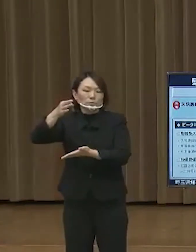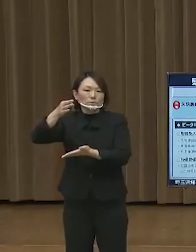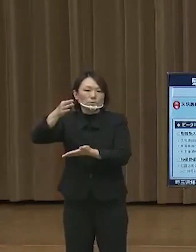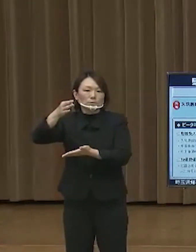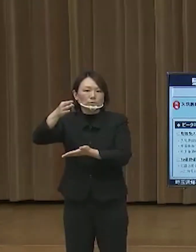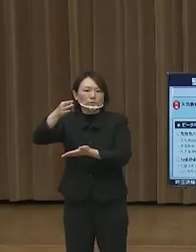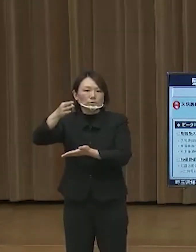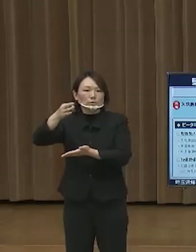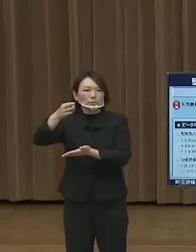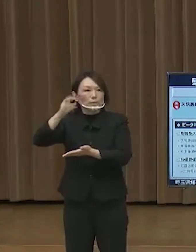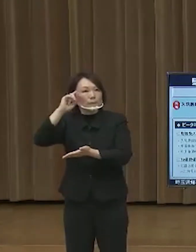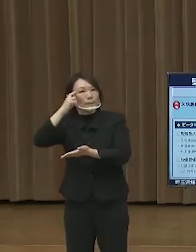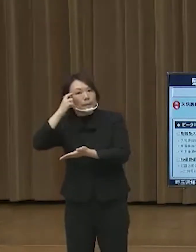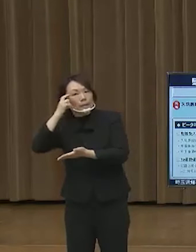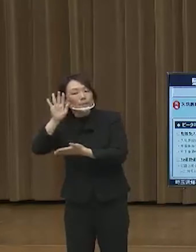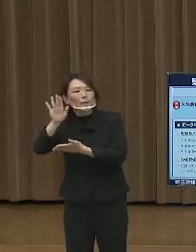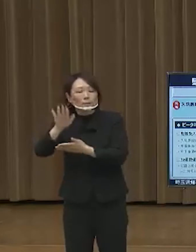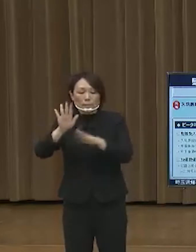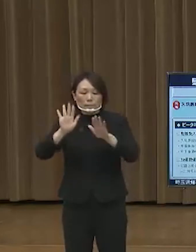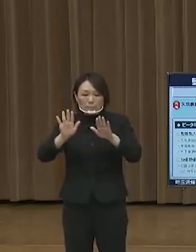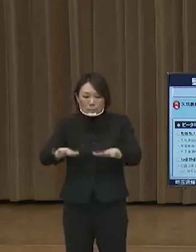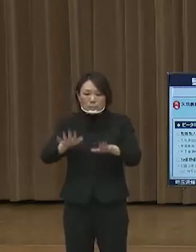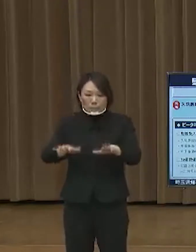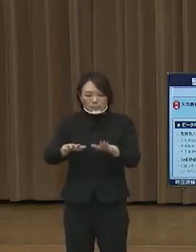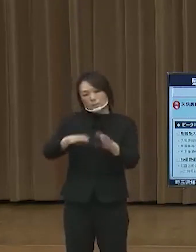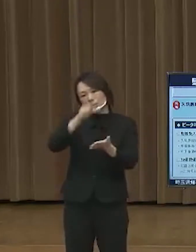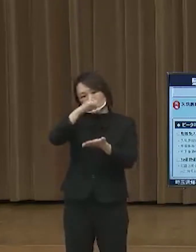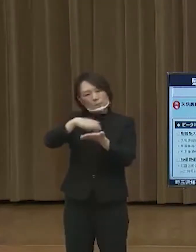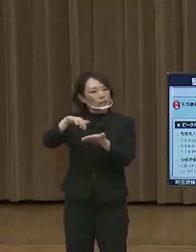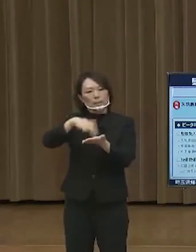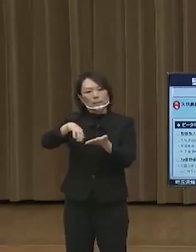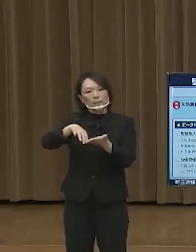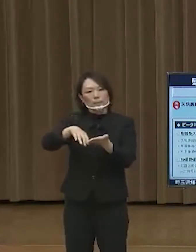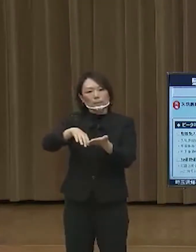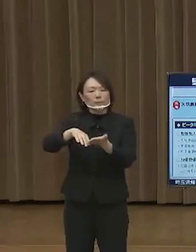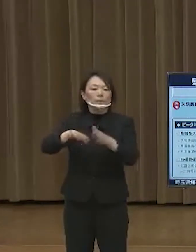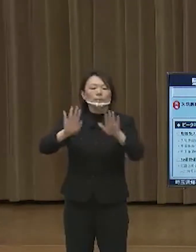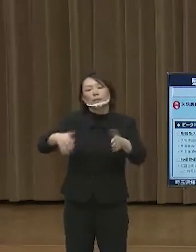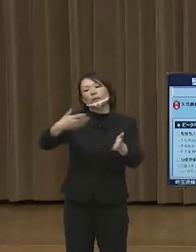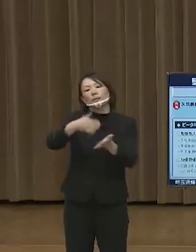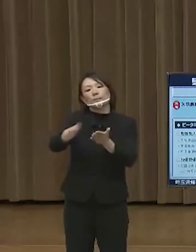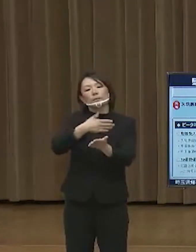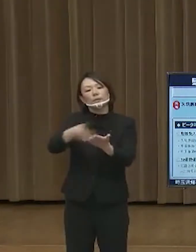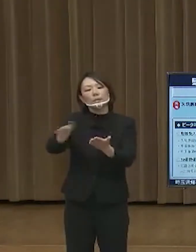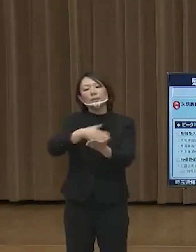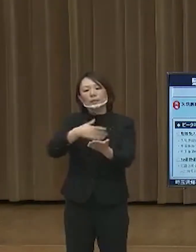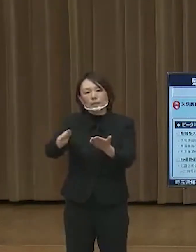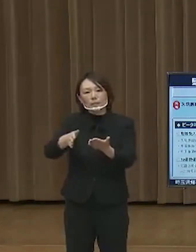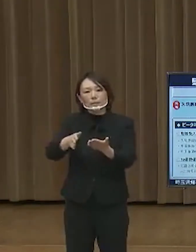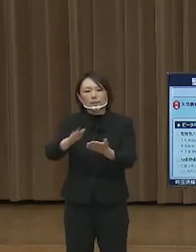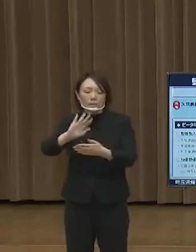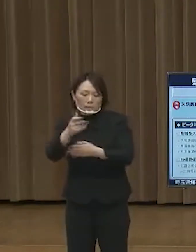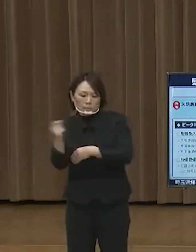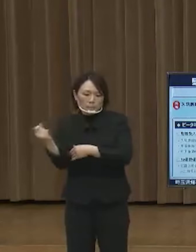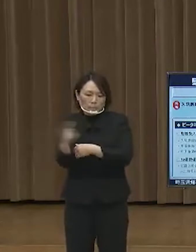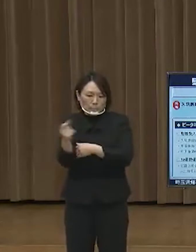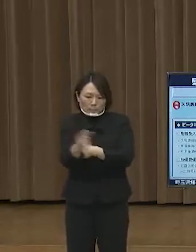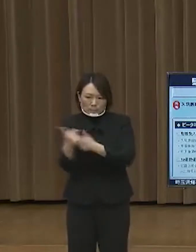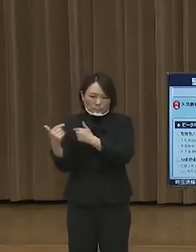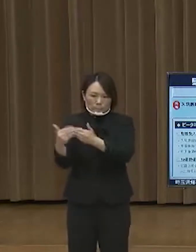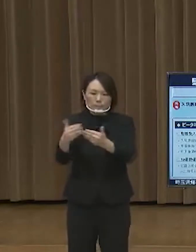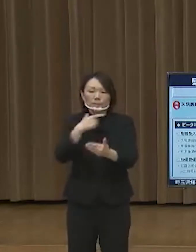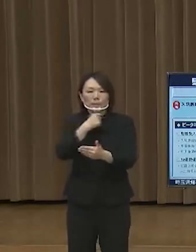けれども、可及的速やかに国が措置した次第やらせていただきたいというふうに考えています。なお、ご指